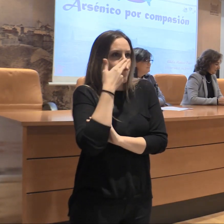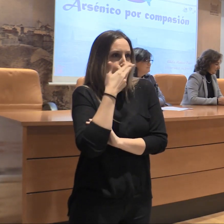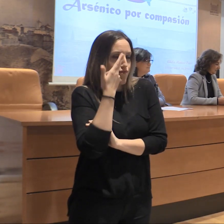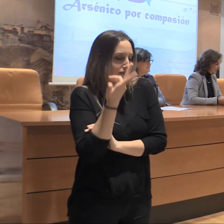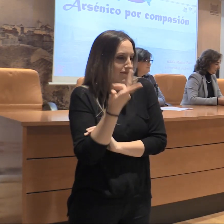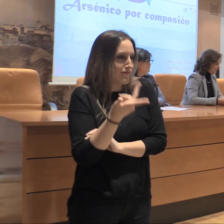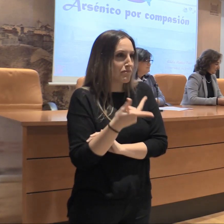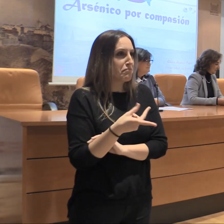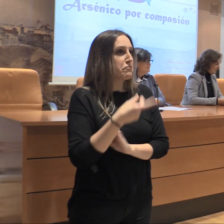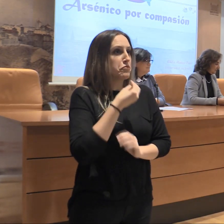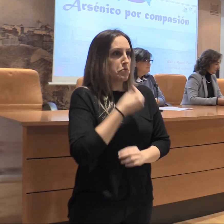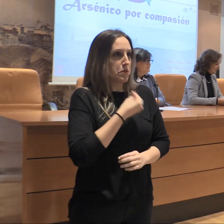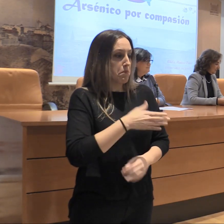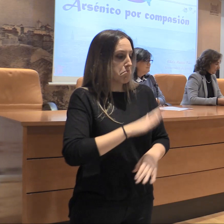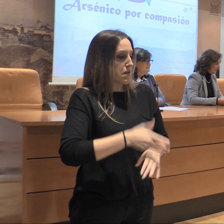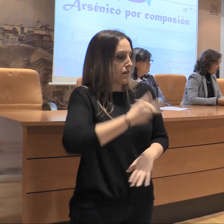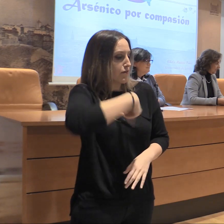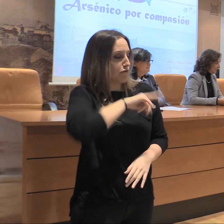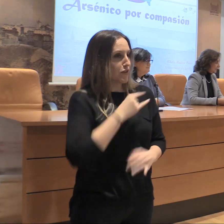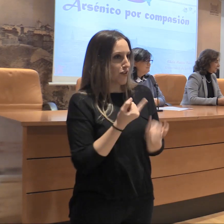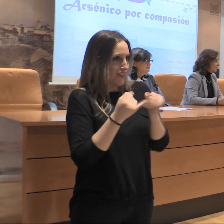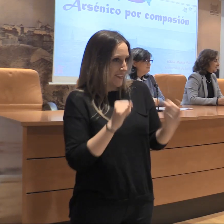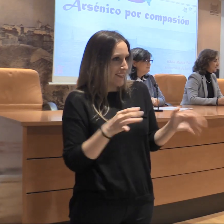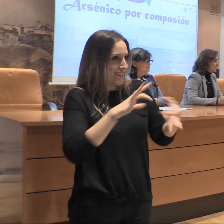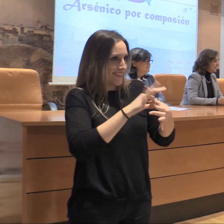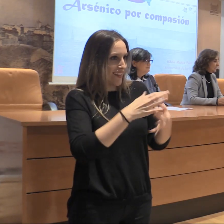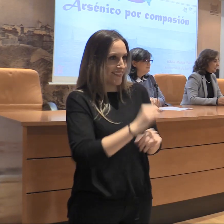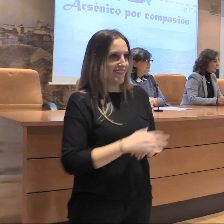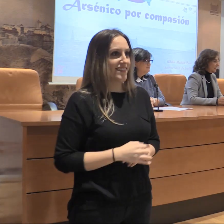lo más adecuada para nuestro festival.